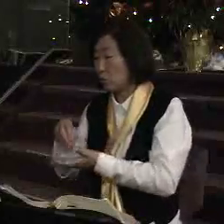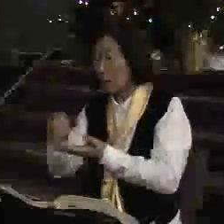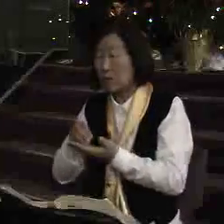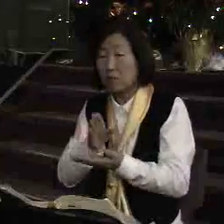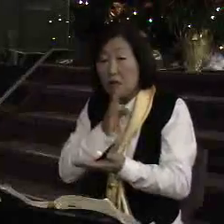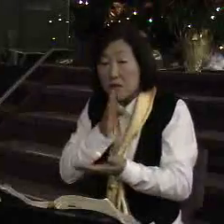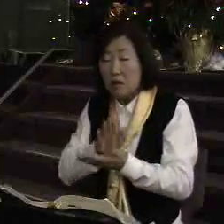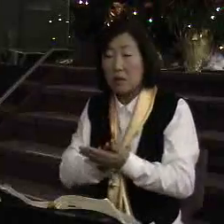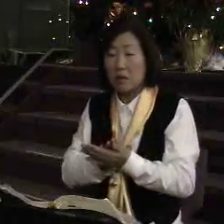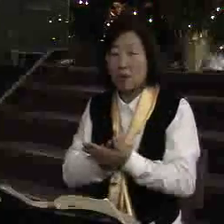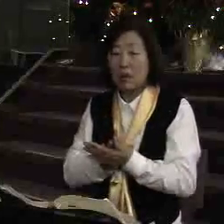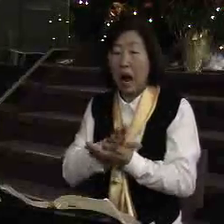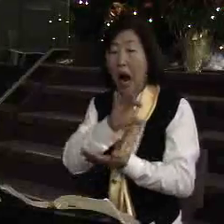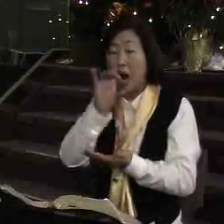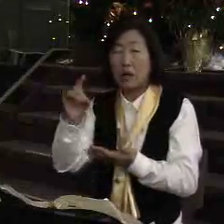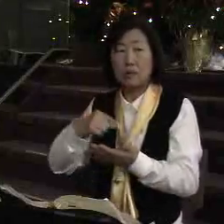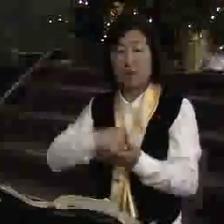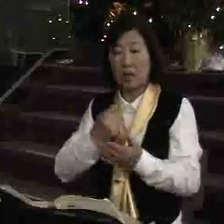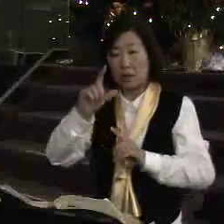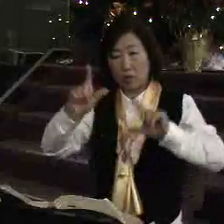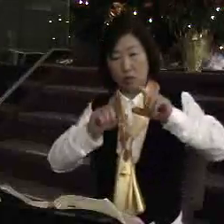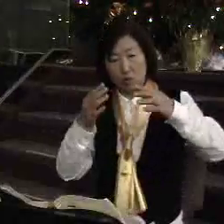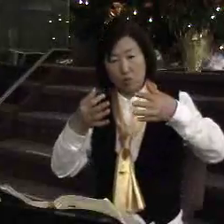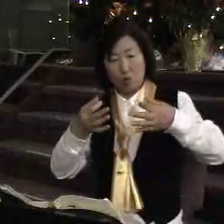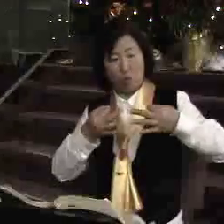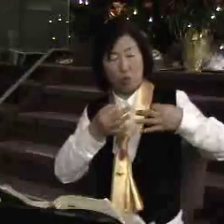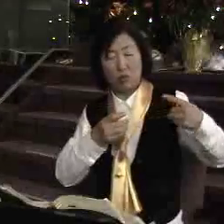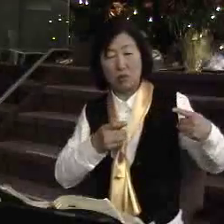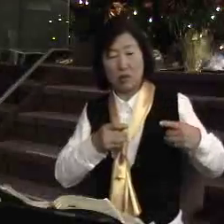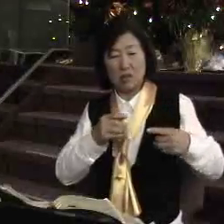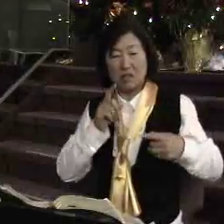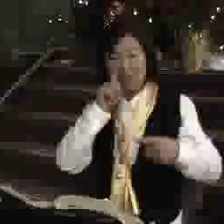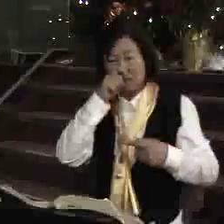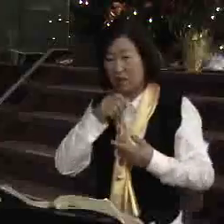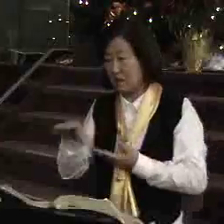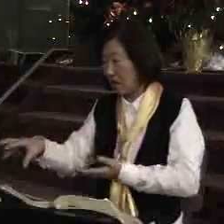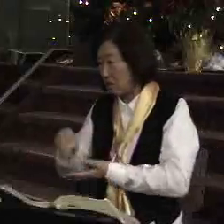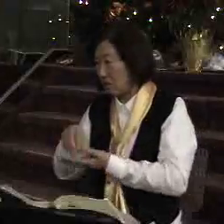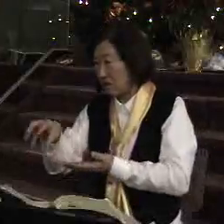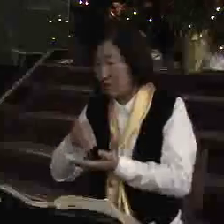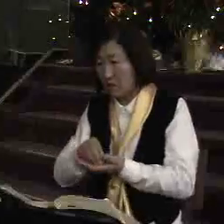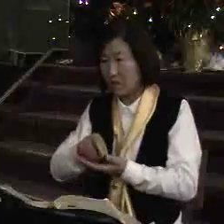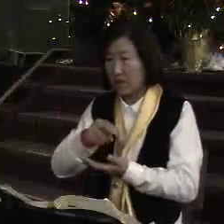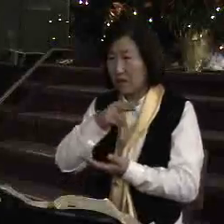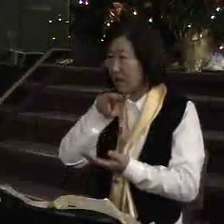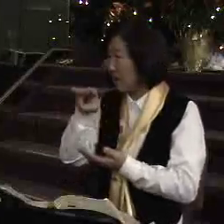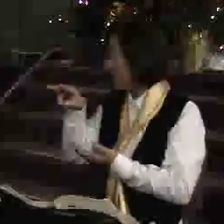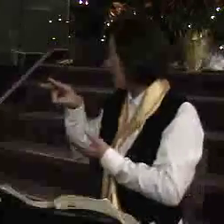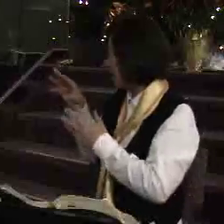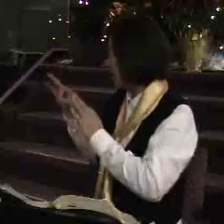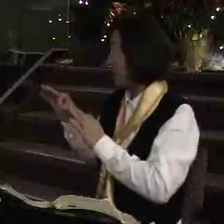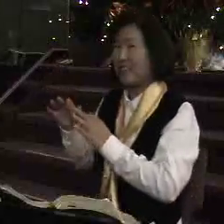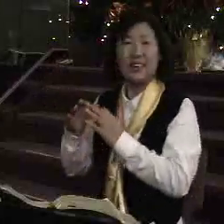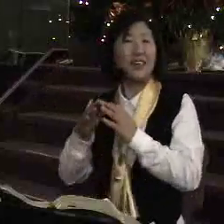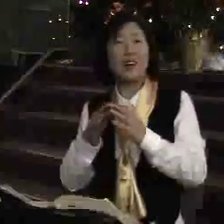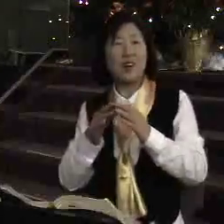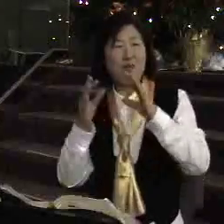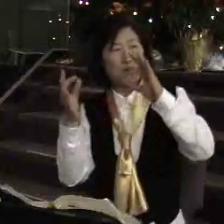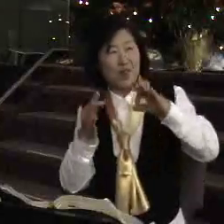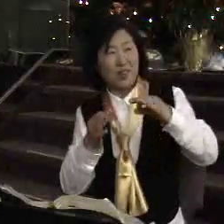근데 가끔 제가 무슨 저의 모습을 보냐 하면 쓰레기를 주시면서 이렇게 쓱 돌아봅니다. 혹시 보는 성도들이